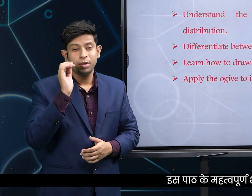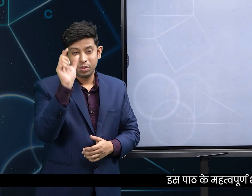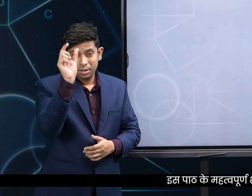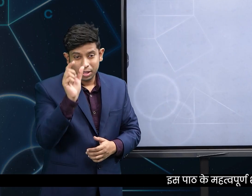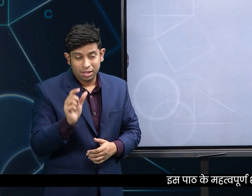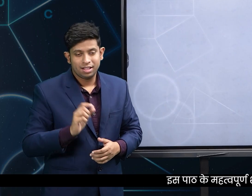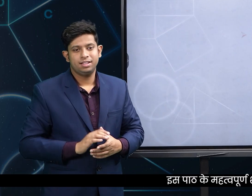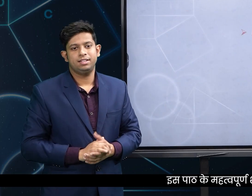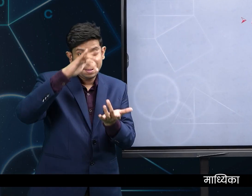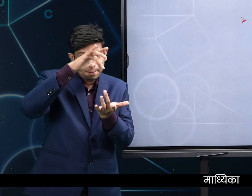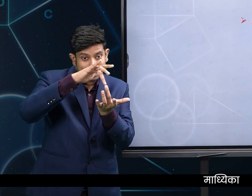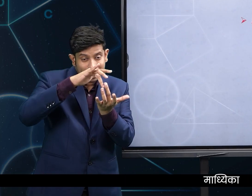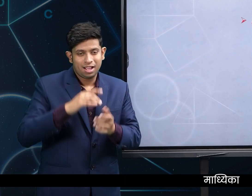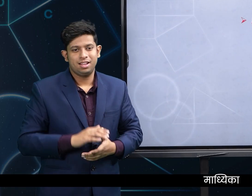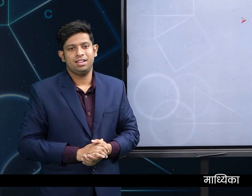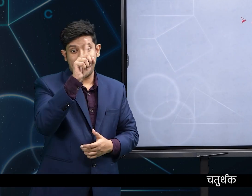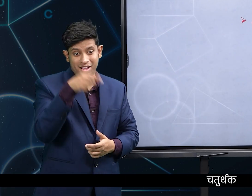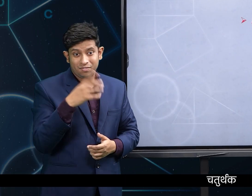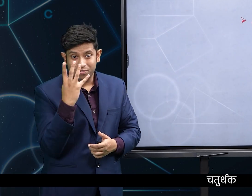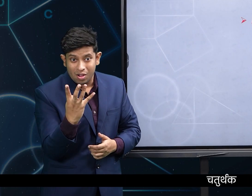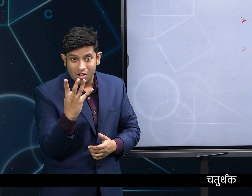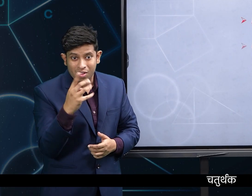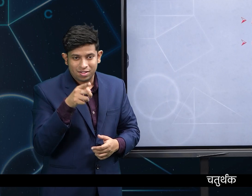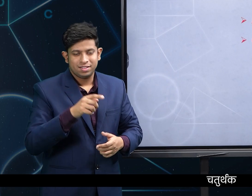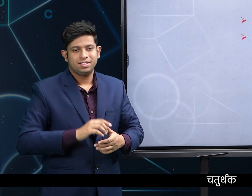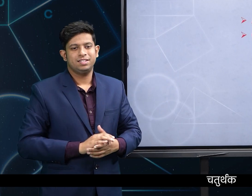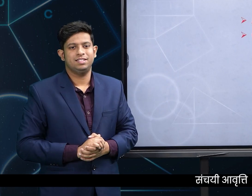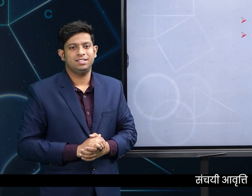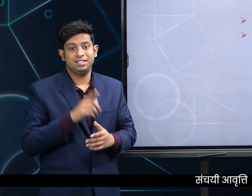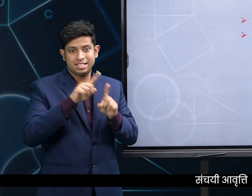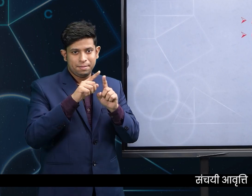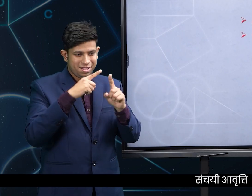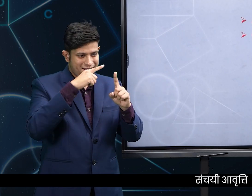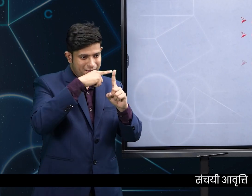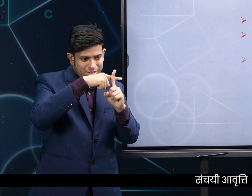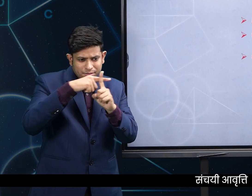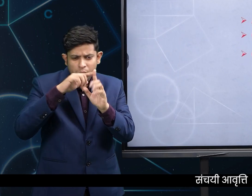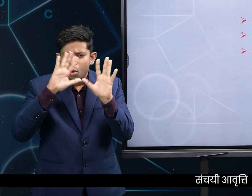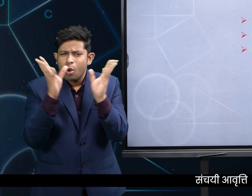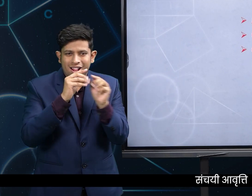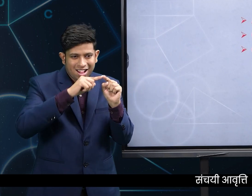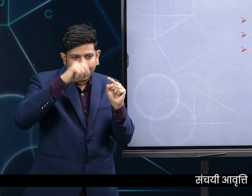मुख्य शब्द: माध्यिका, चतुर्थक, संचयी आवृत्ति,